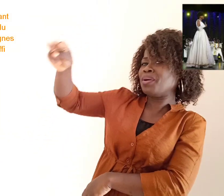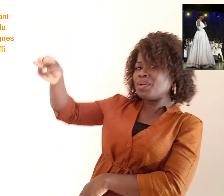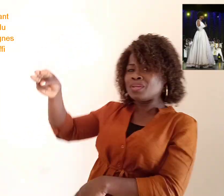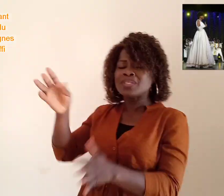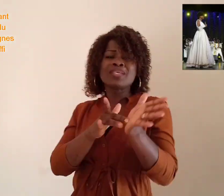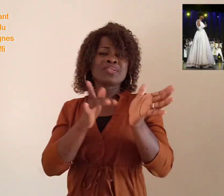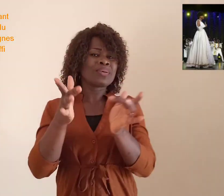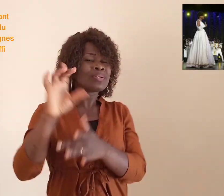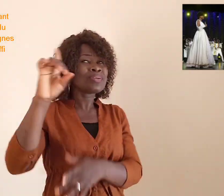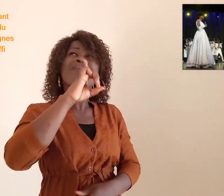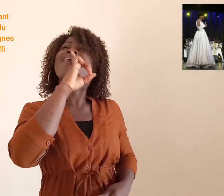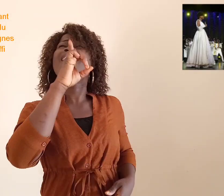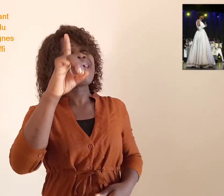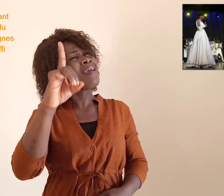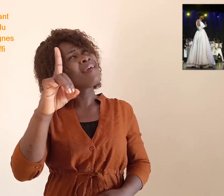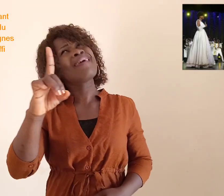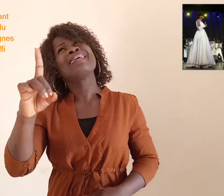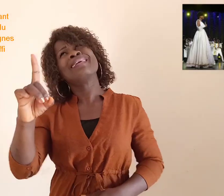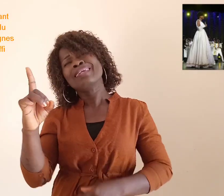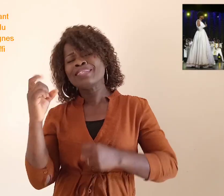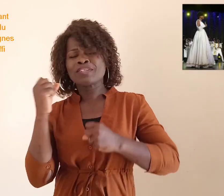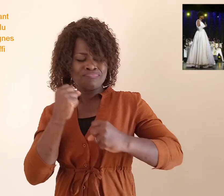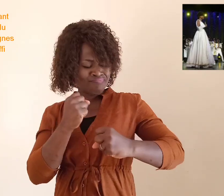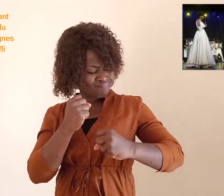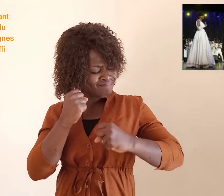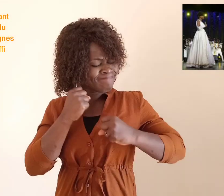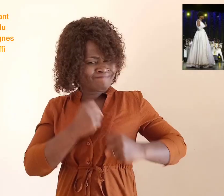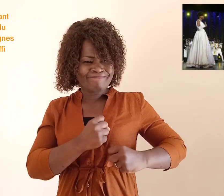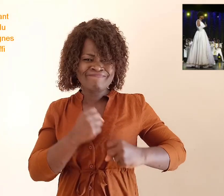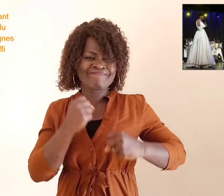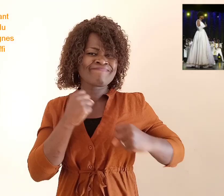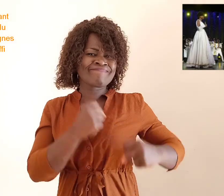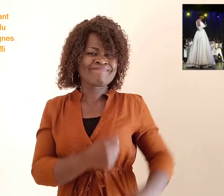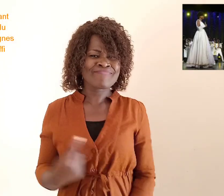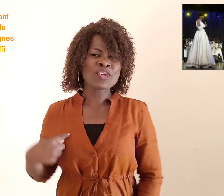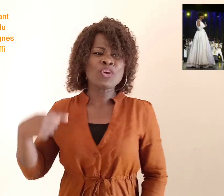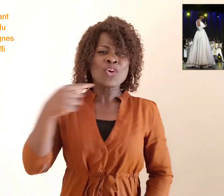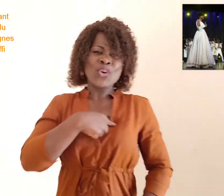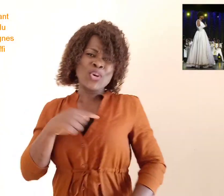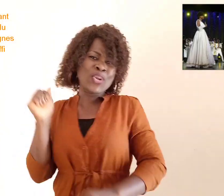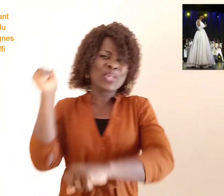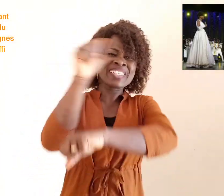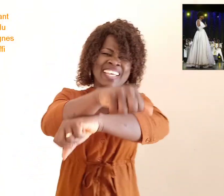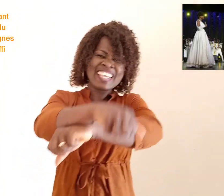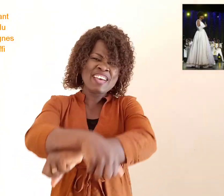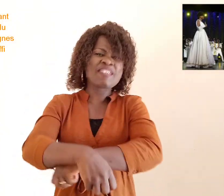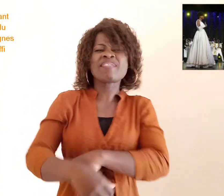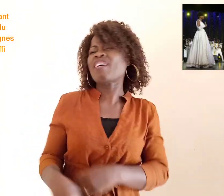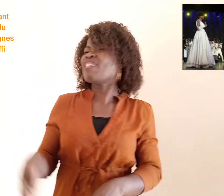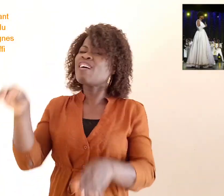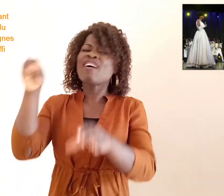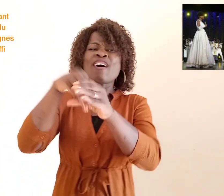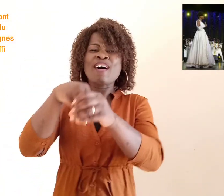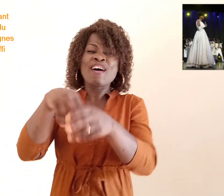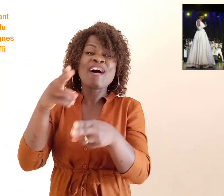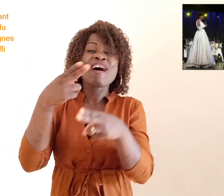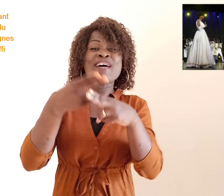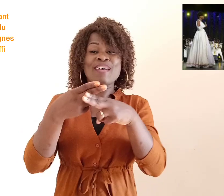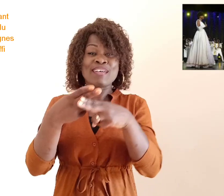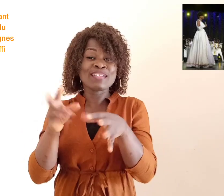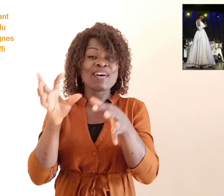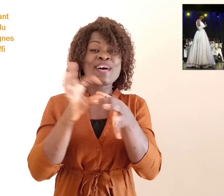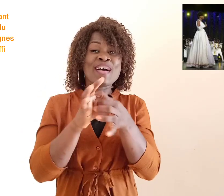Jésus, tu es puissant Jésus, tu es puissant Jésus, Fions fond dans